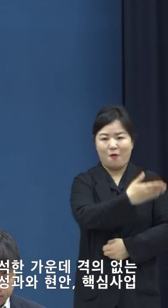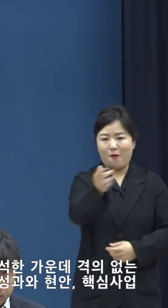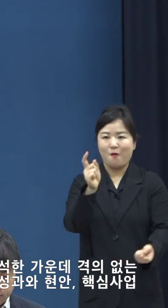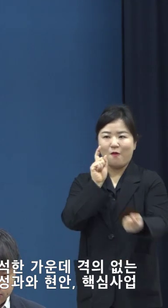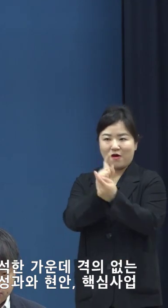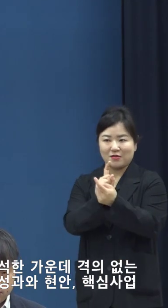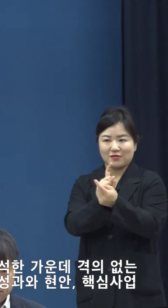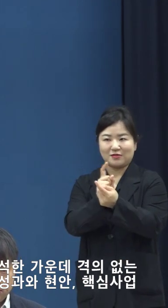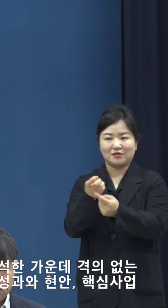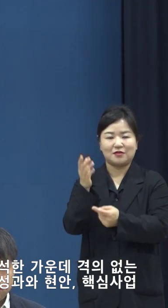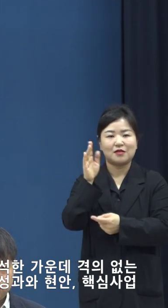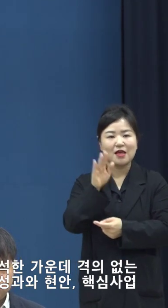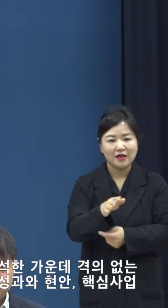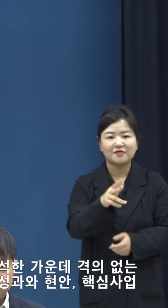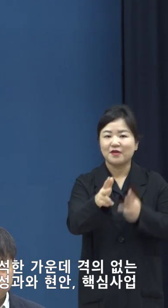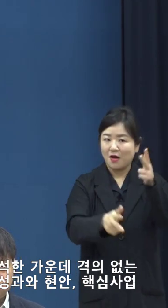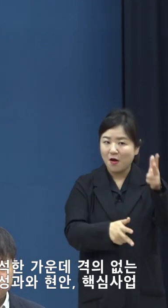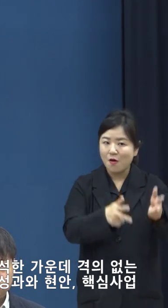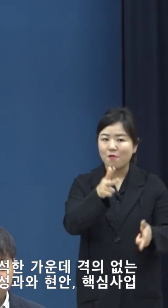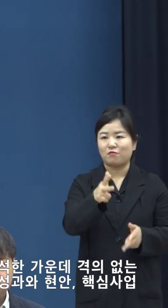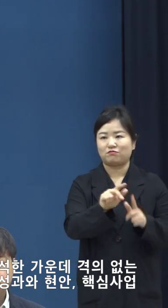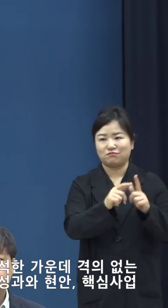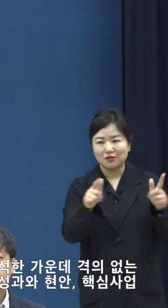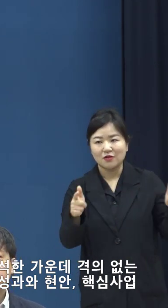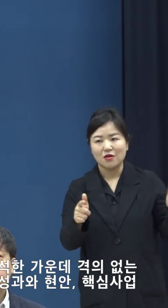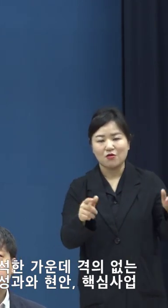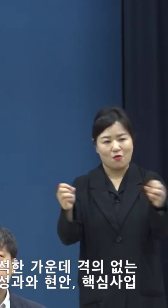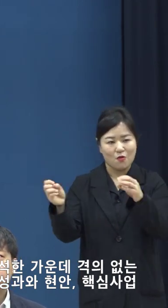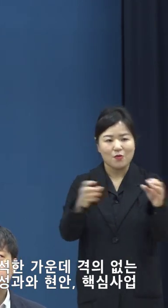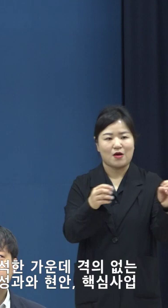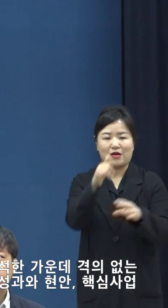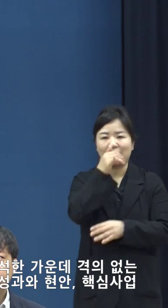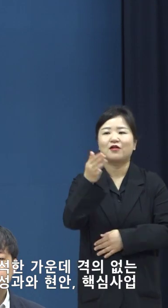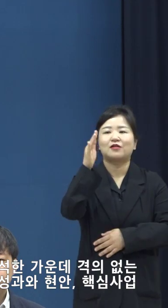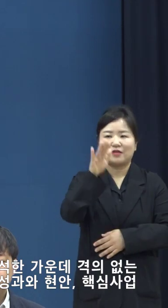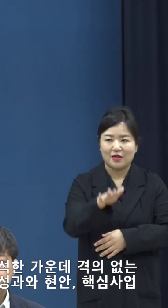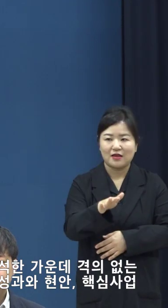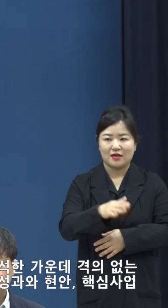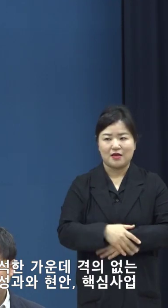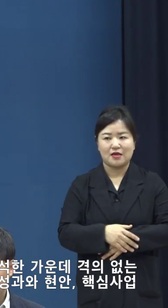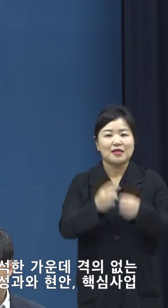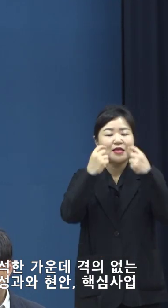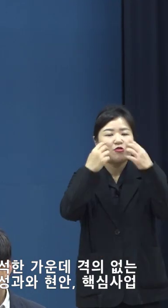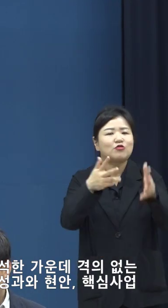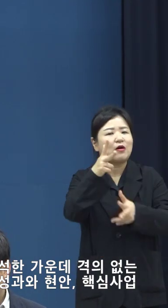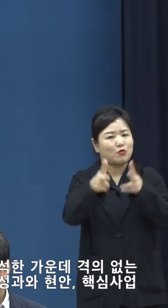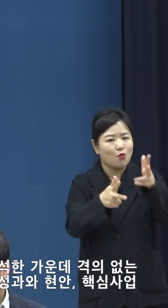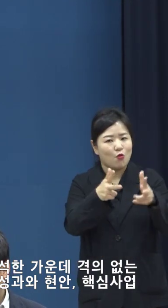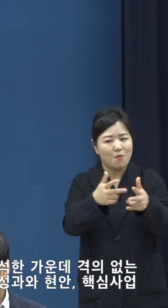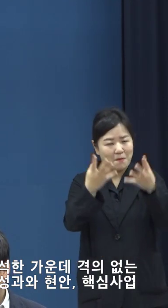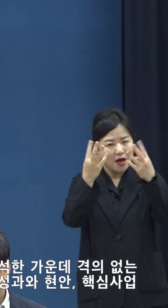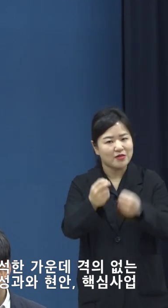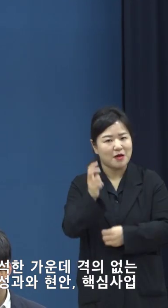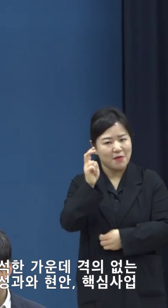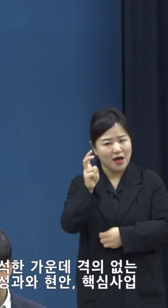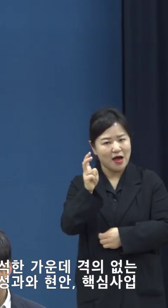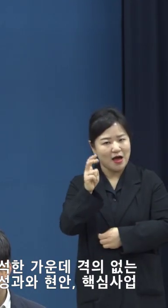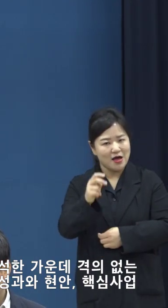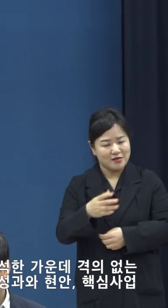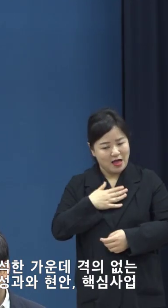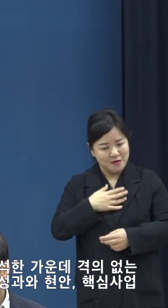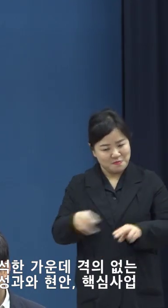또 사업들에 대해서 좀 뭐 이렇게 논의도 하고 할 건데 제가 신규 사업만 해도 꽤 많이 되더라고요. 제가 시장이 되고